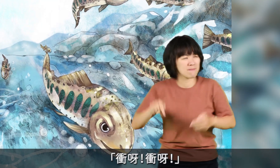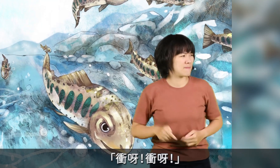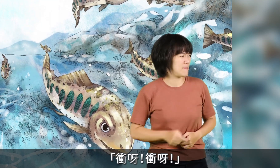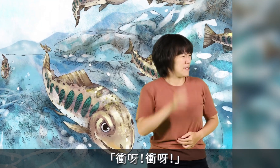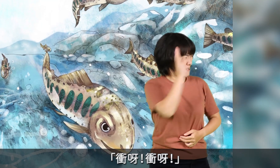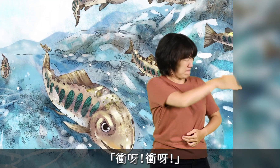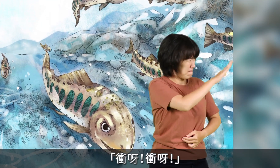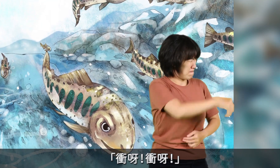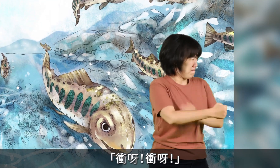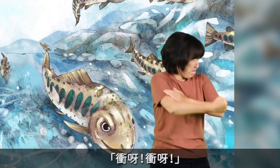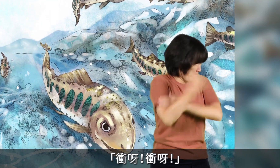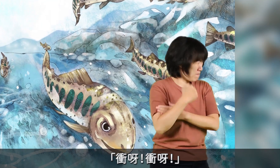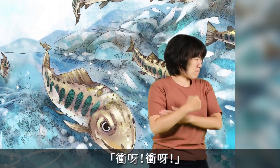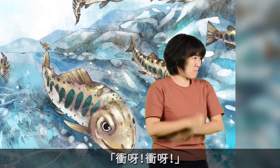冲啊冲啊！